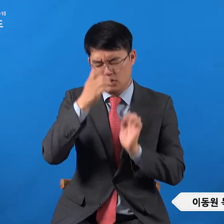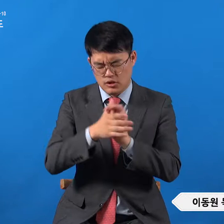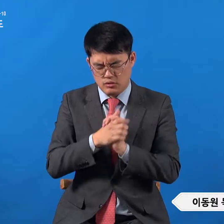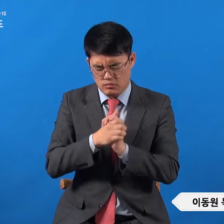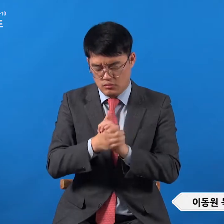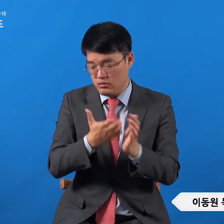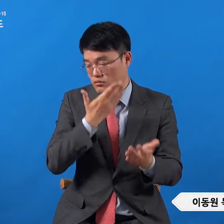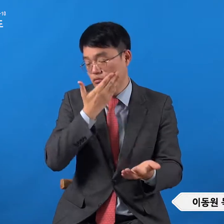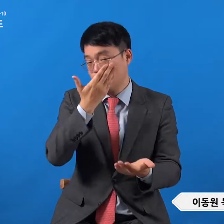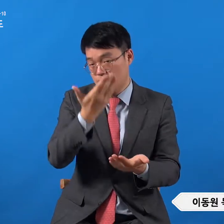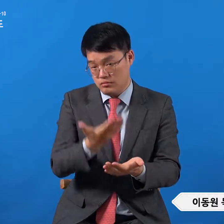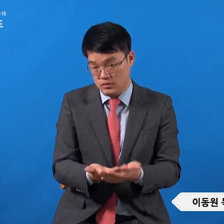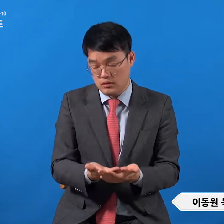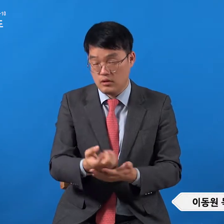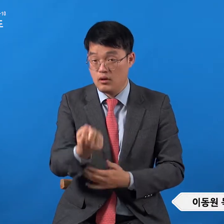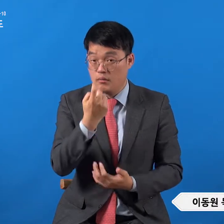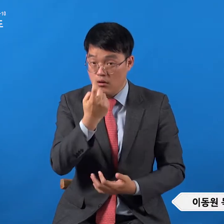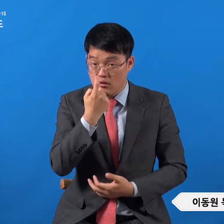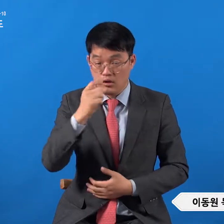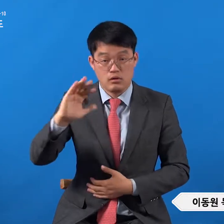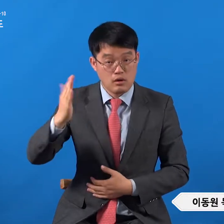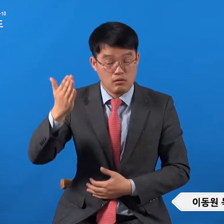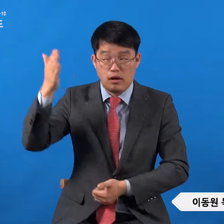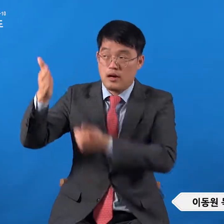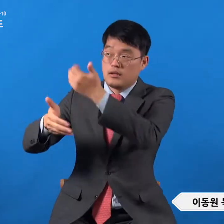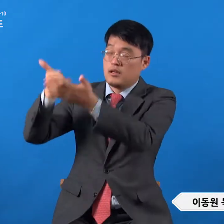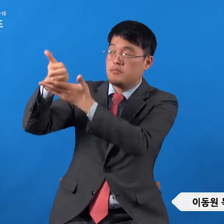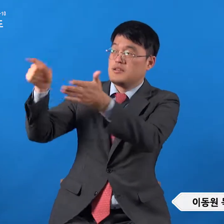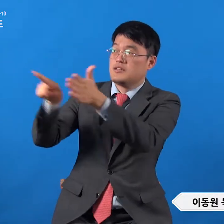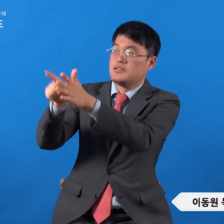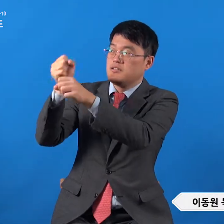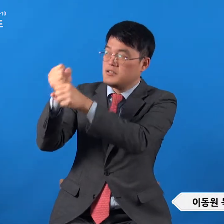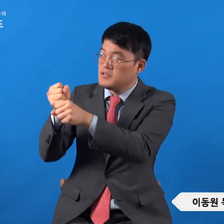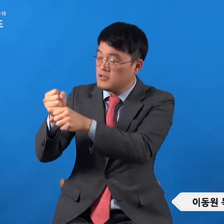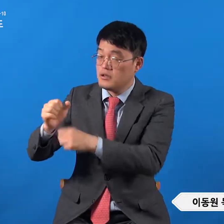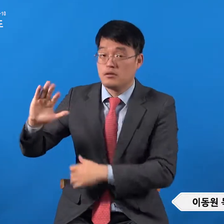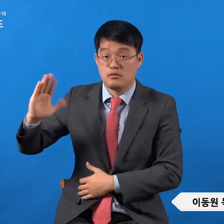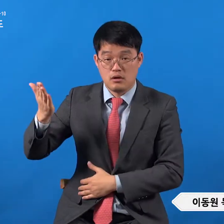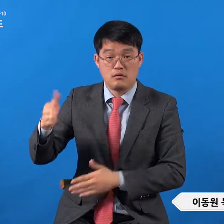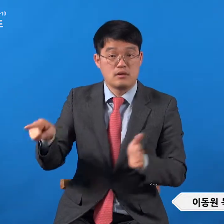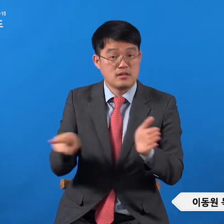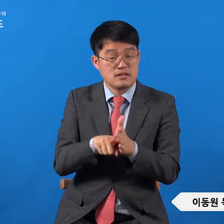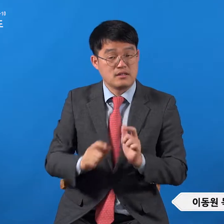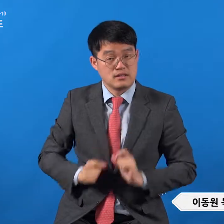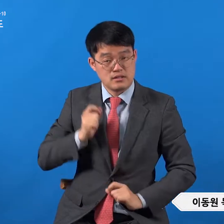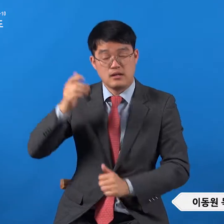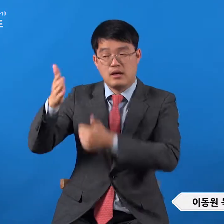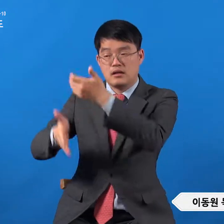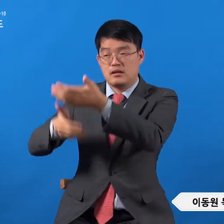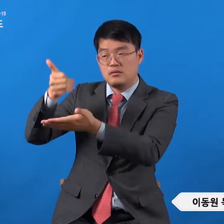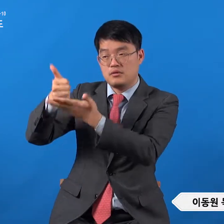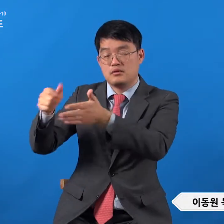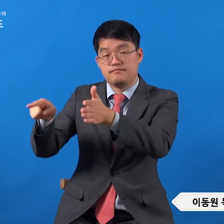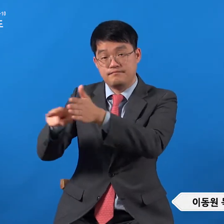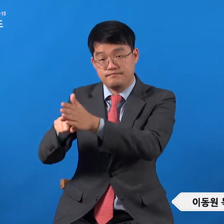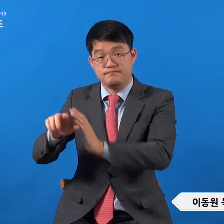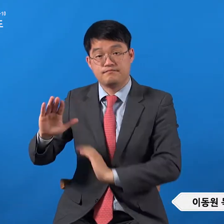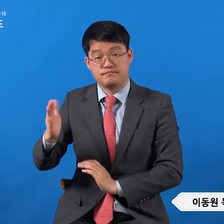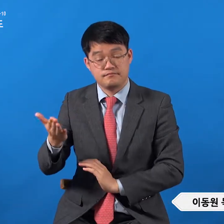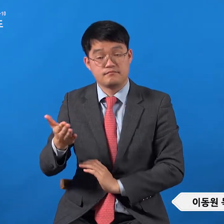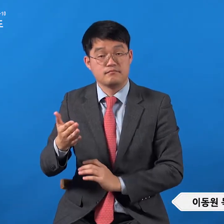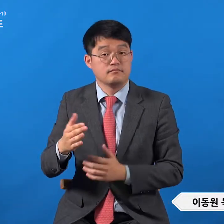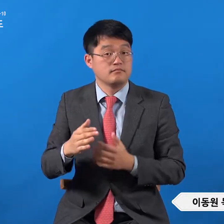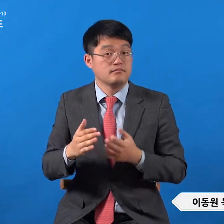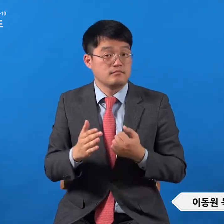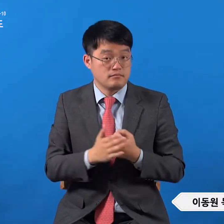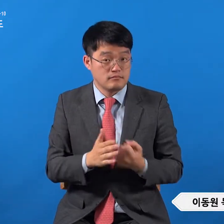기도가 소중하구나, 그걸 배우고 하나님을 의지해야겠구나, 신실하신 하나님을 신뢰하는 것을 배웁니다.